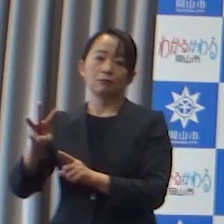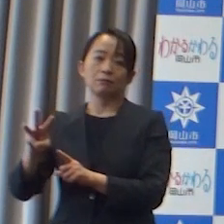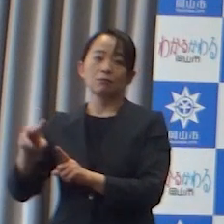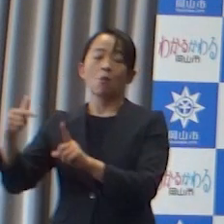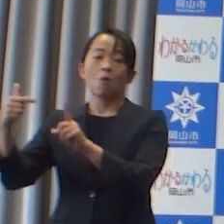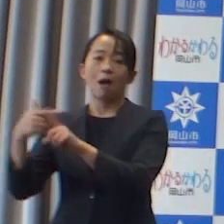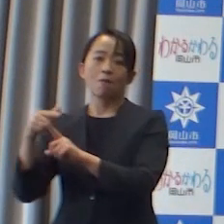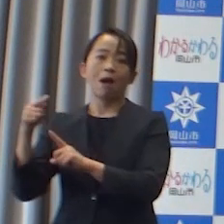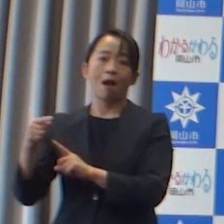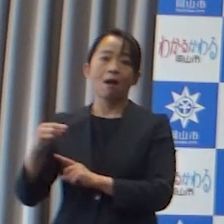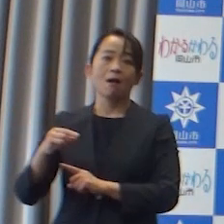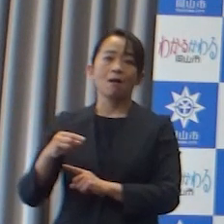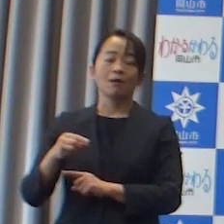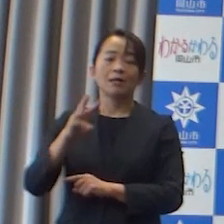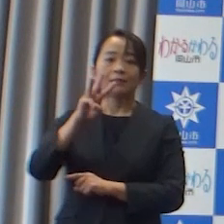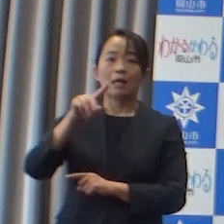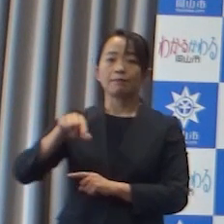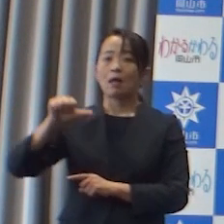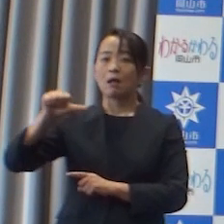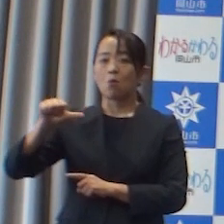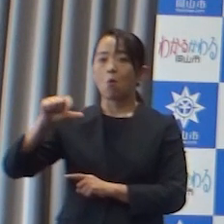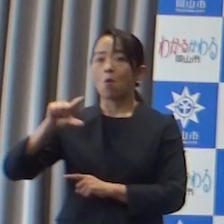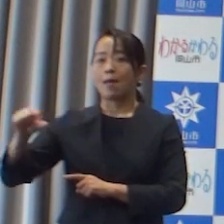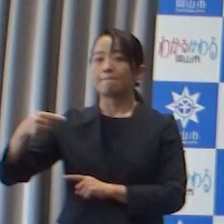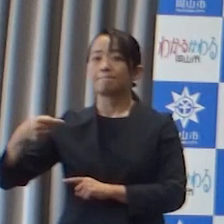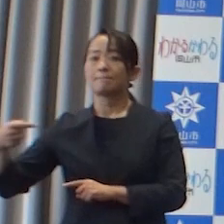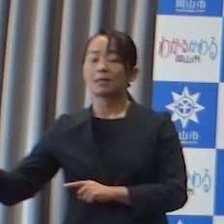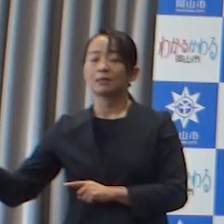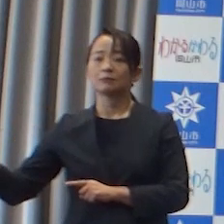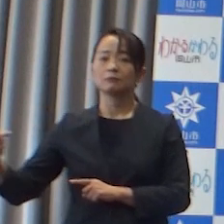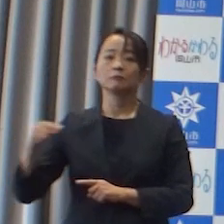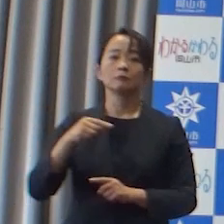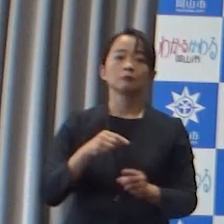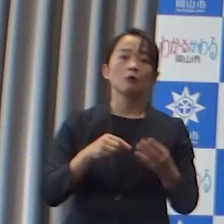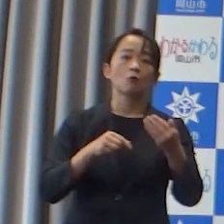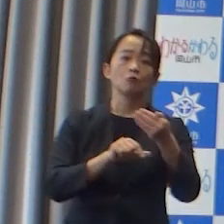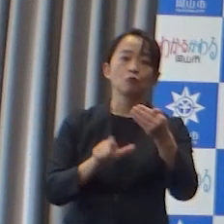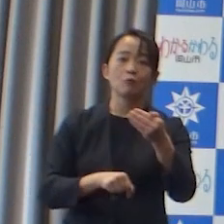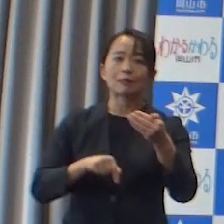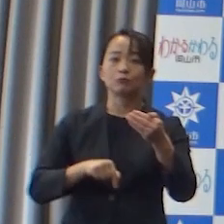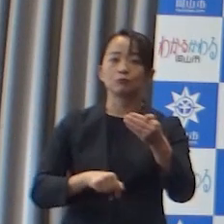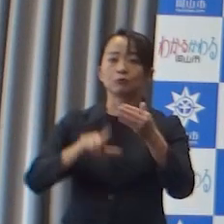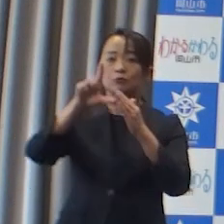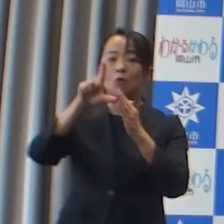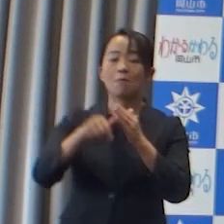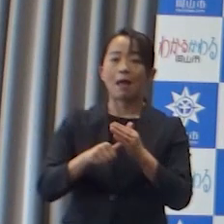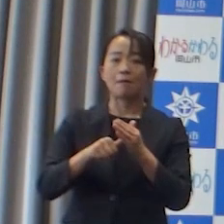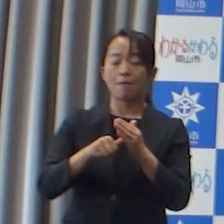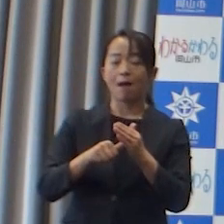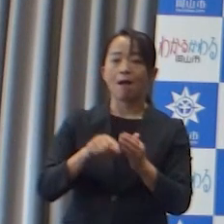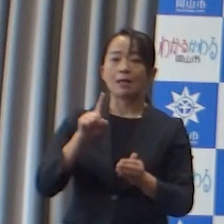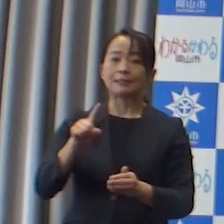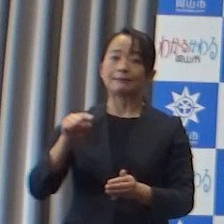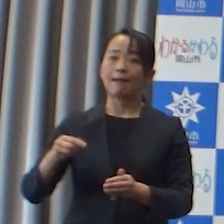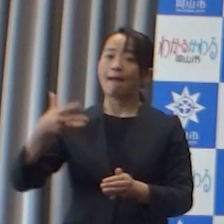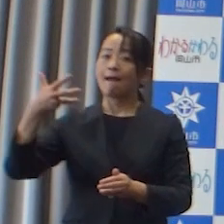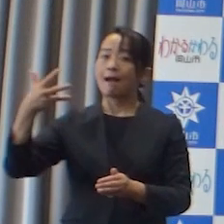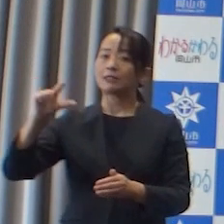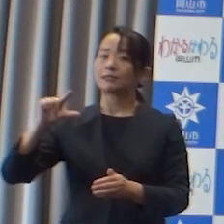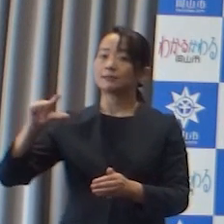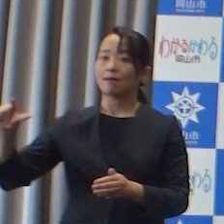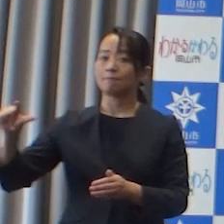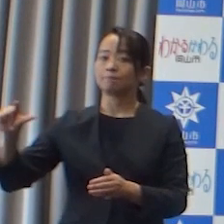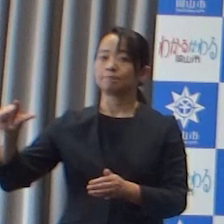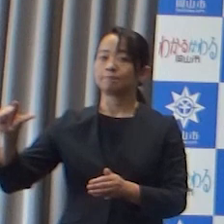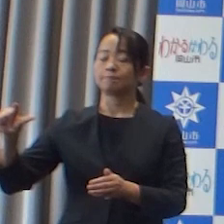円、9月使用分については1キロワットアワーあたり 1.8 円を給付いたします。単